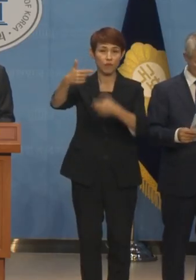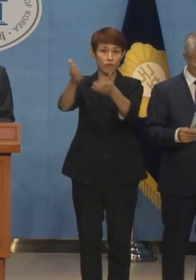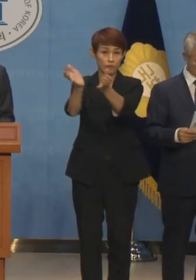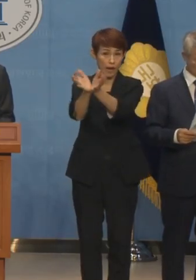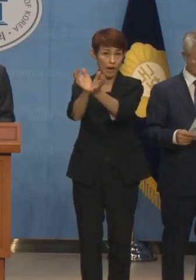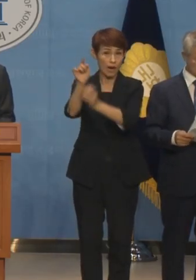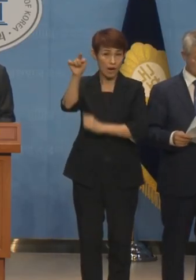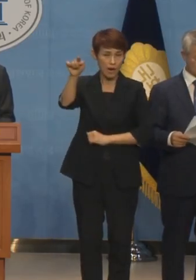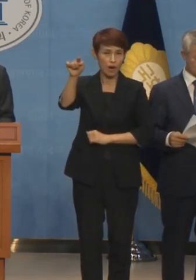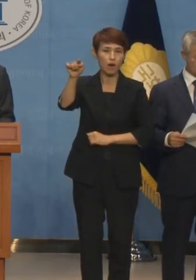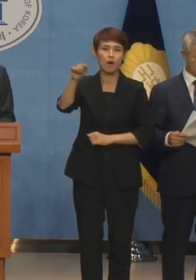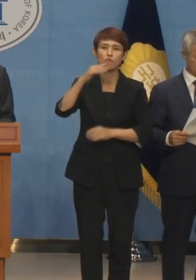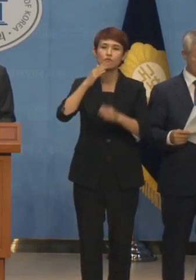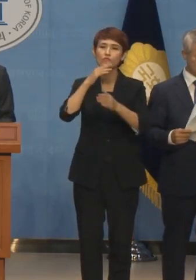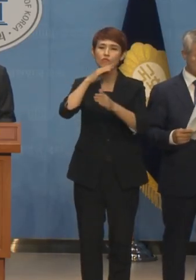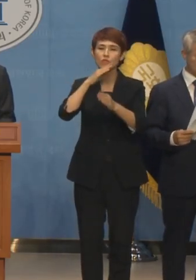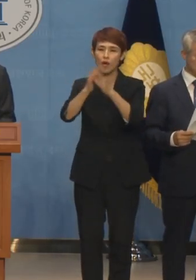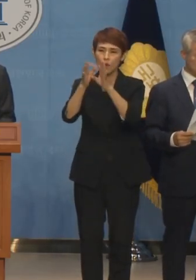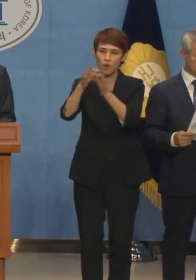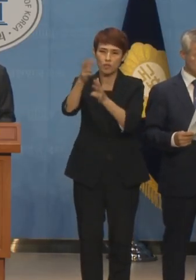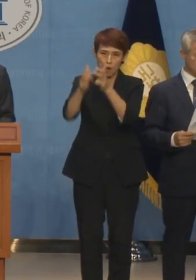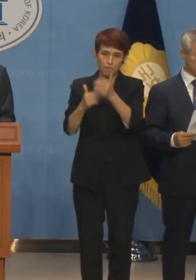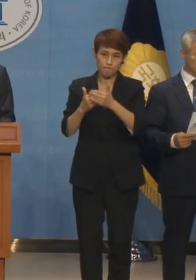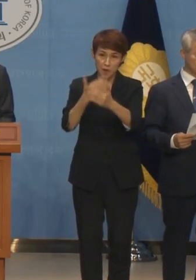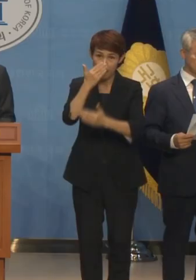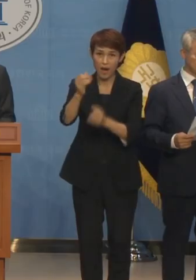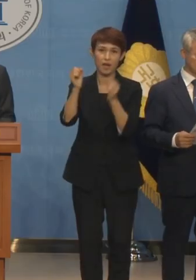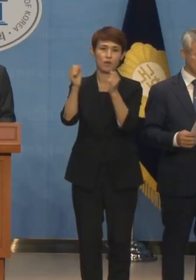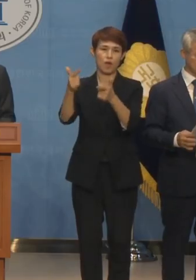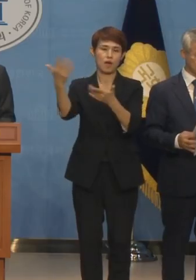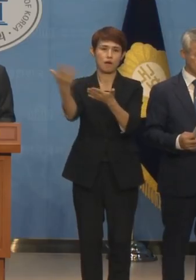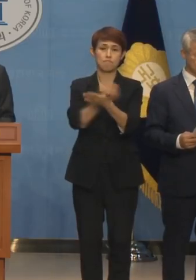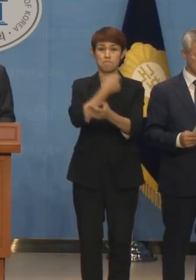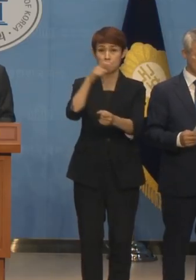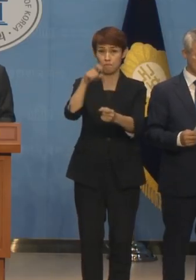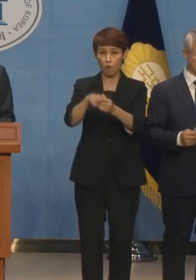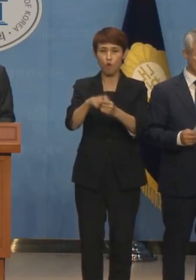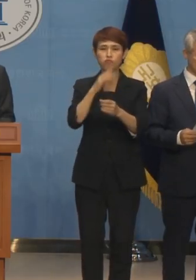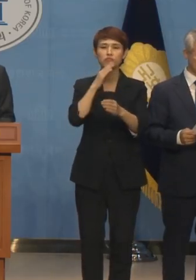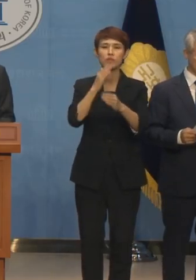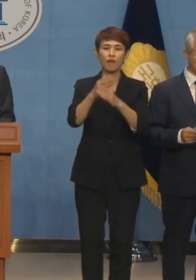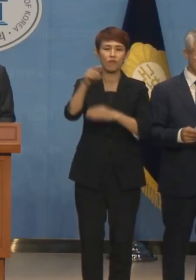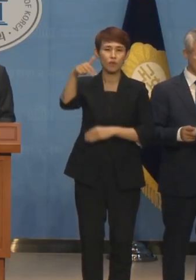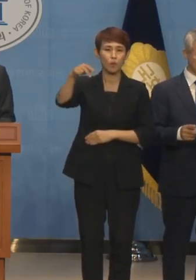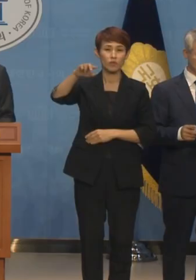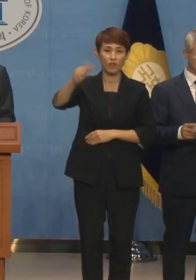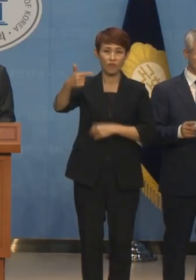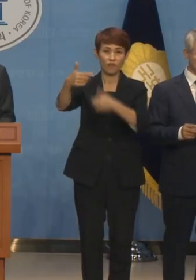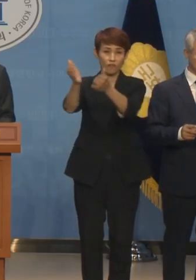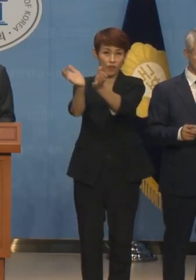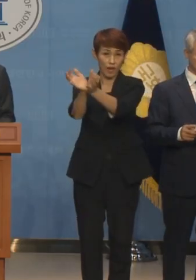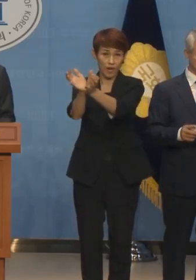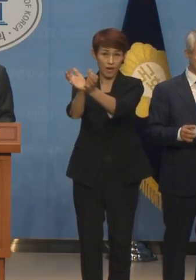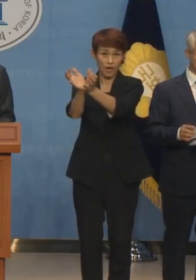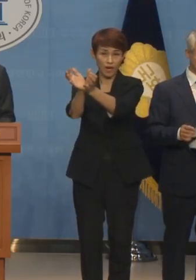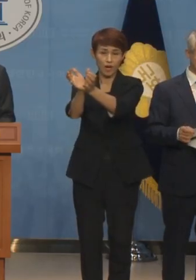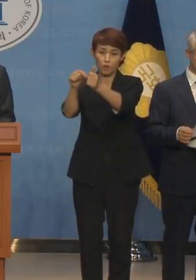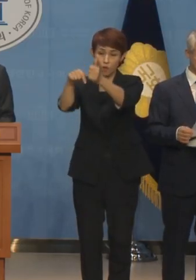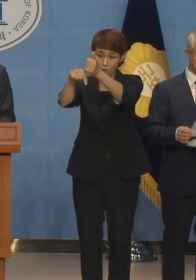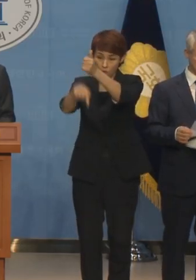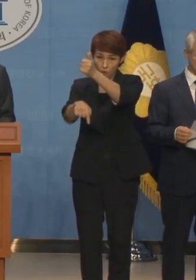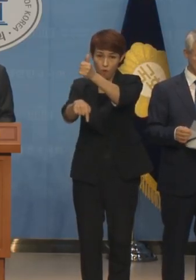조선노동당으로부터 대북 사업을 추진할 수 있는 기회를 얻기 위해 북한 조선노동당 또는 그 산하